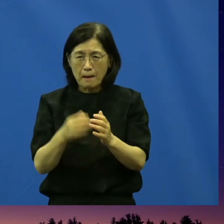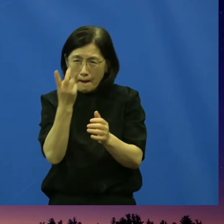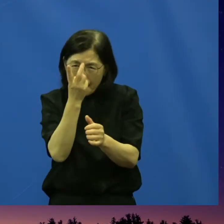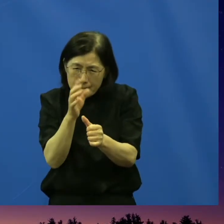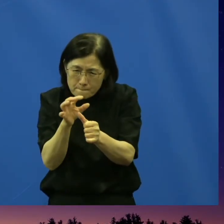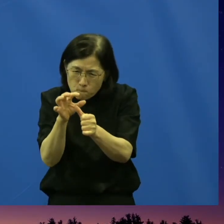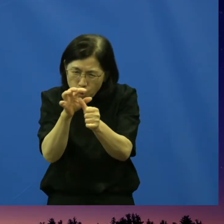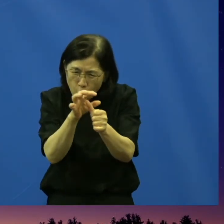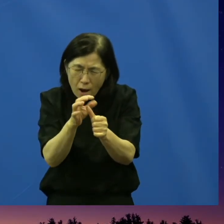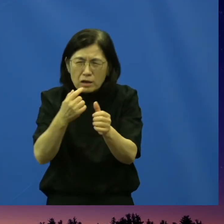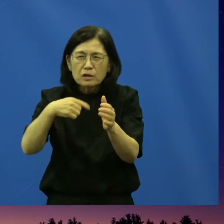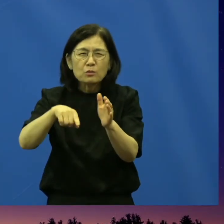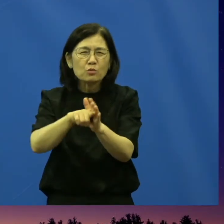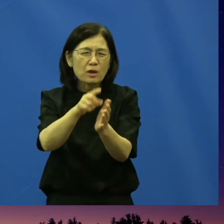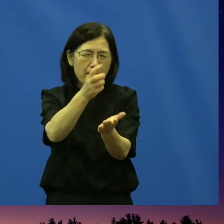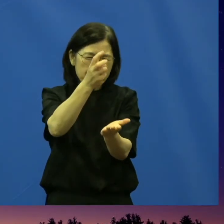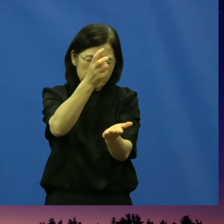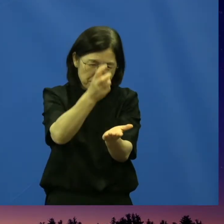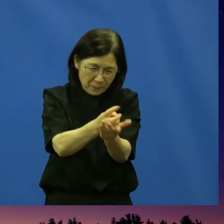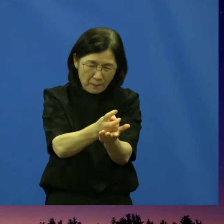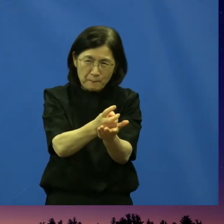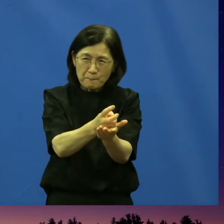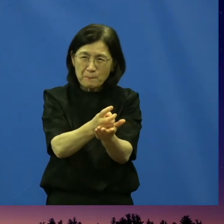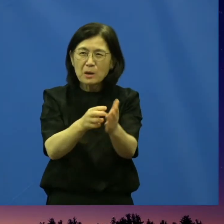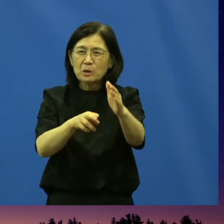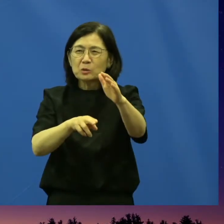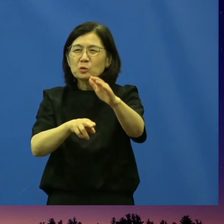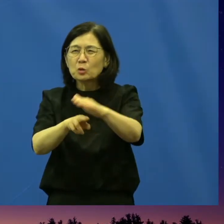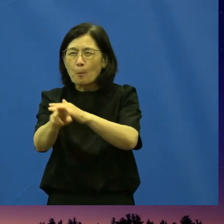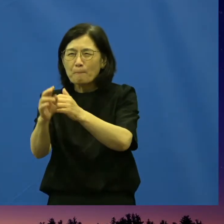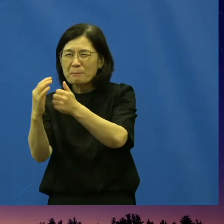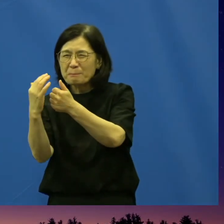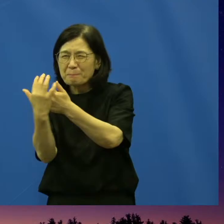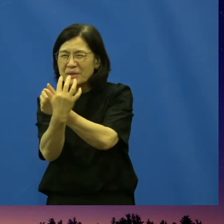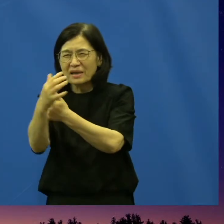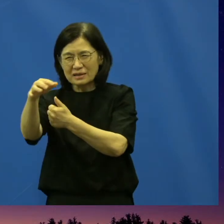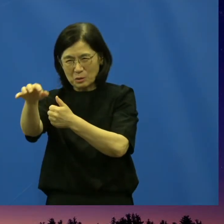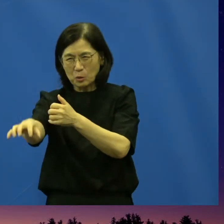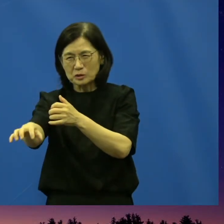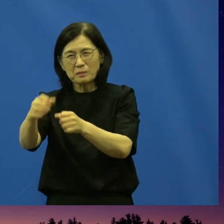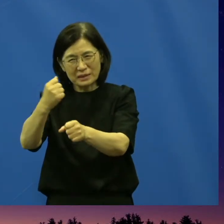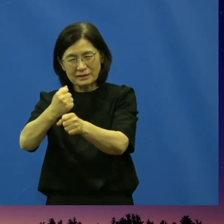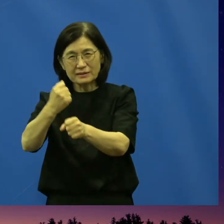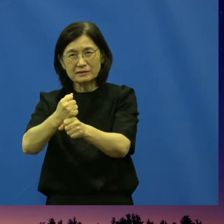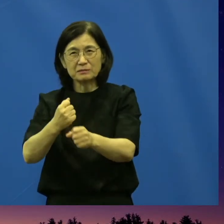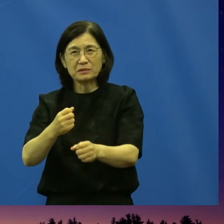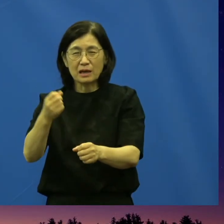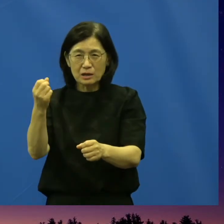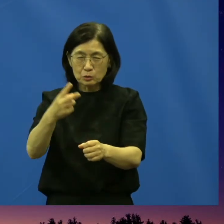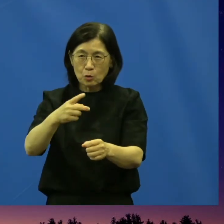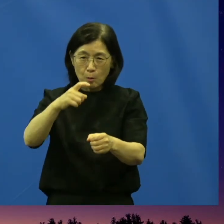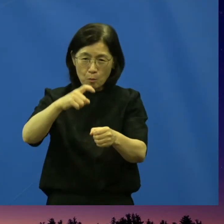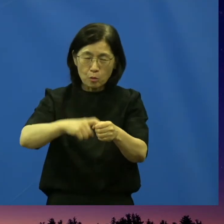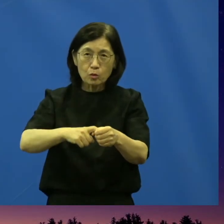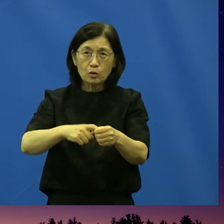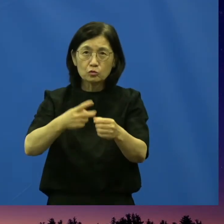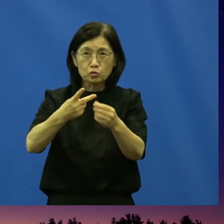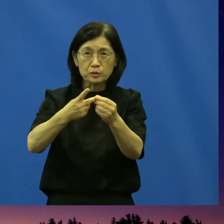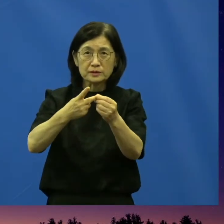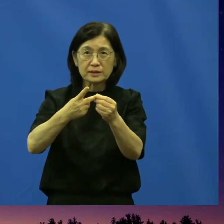위해서 이 도피성 제도를 만들었습니다. 또 하나는 뭐냐면 인간의 보복